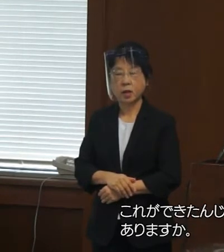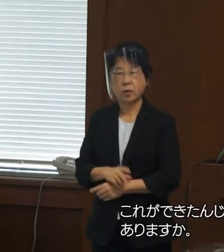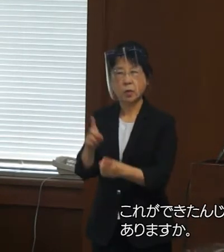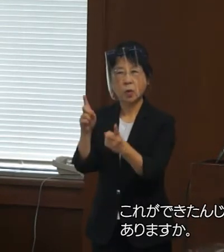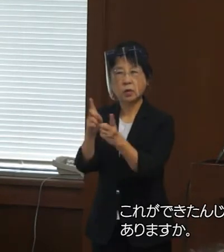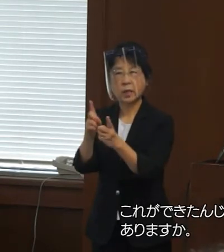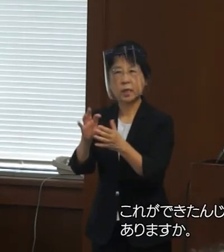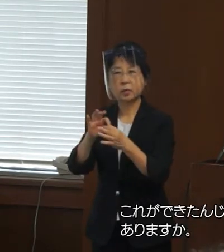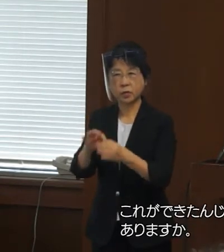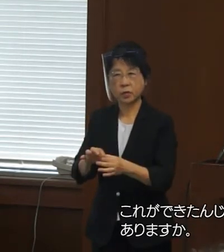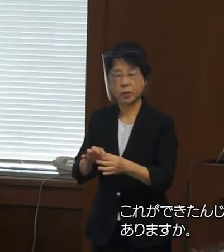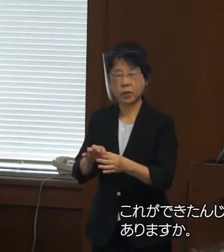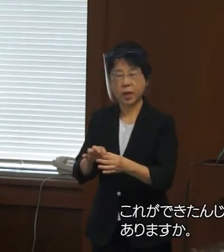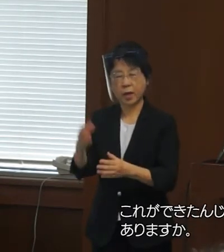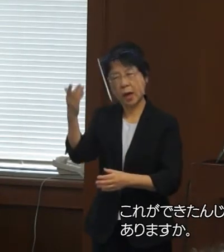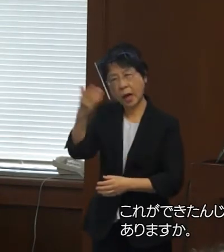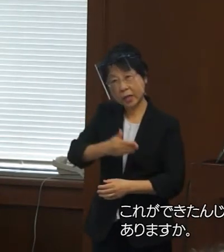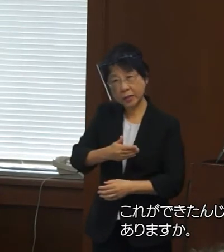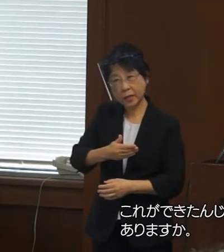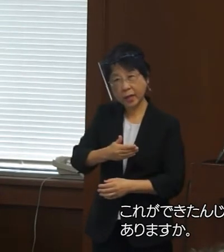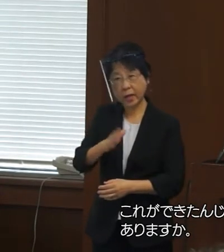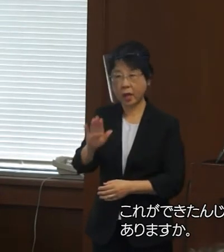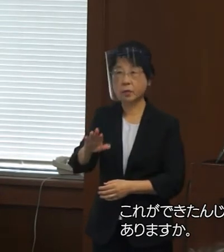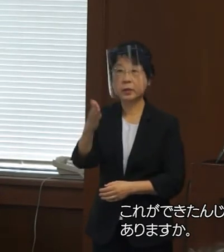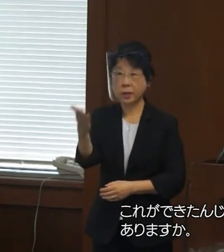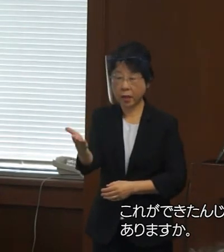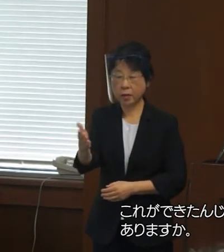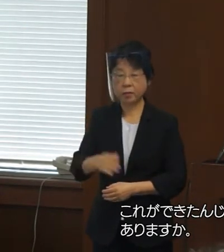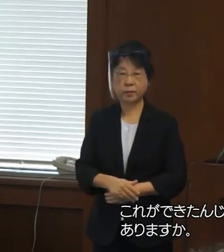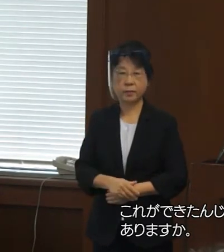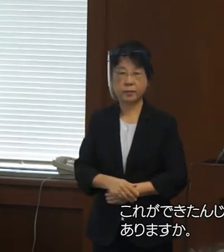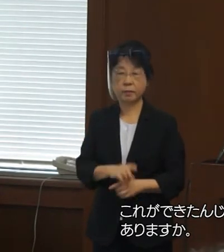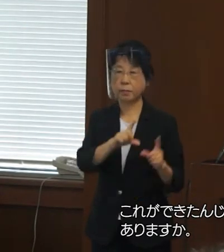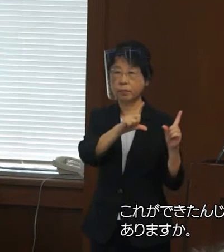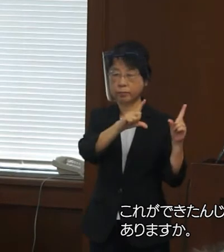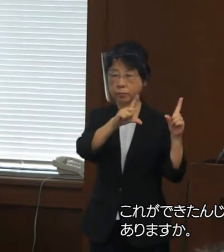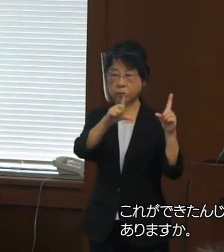これができたんじゃないかってことはありますか。 そうですね、あの